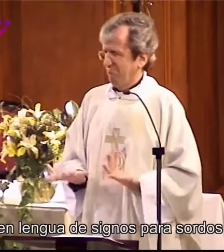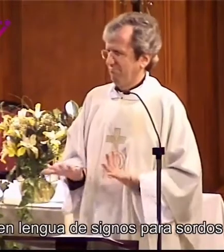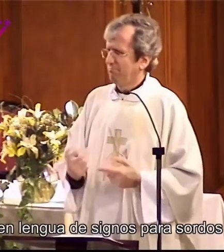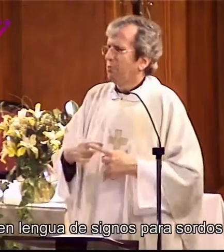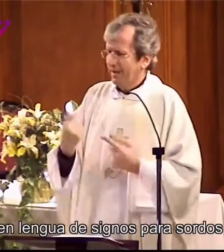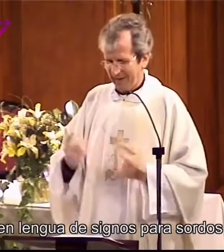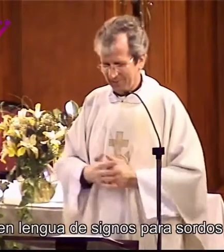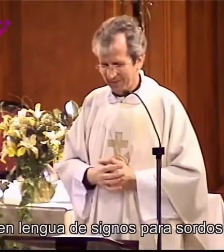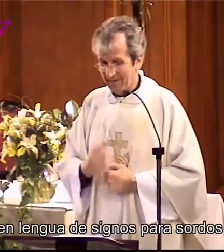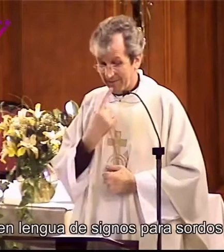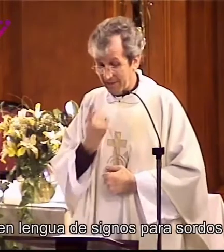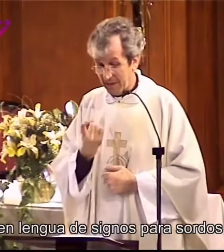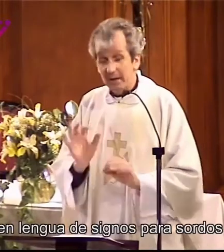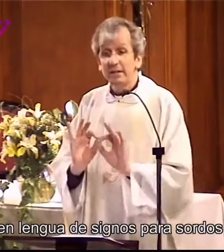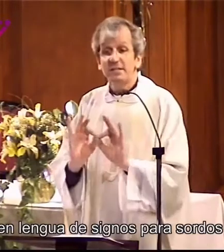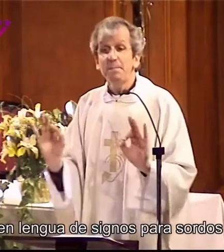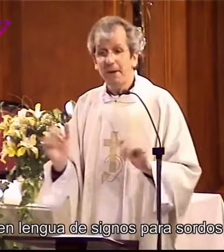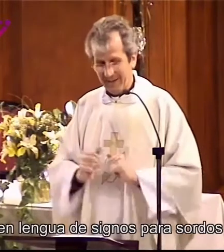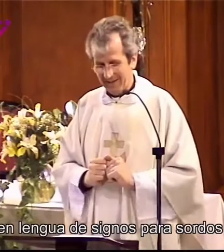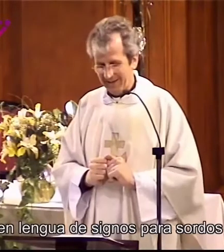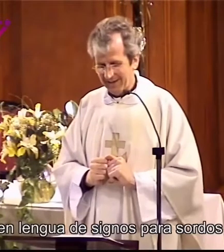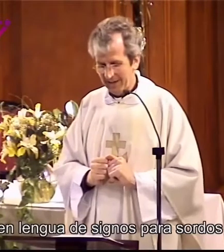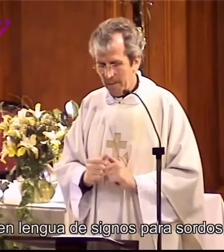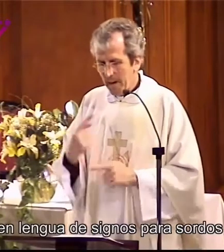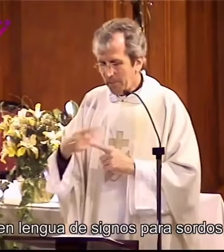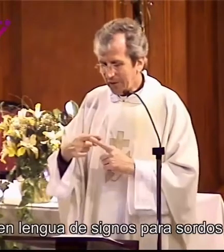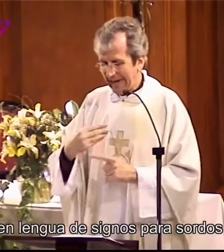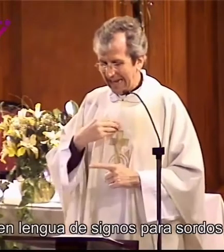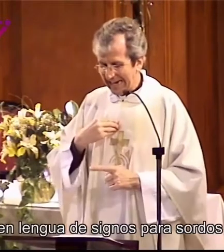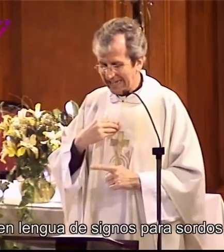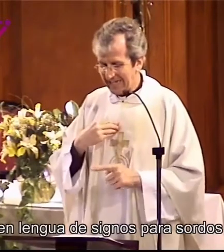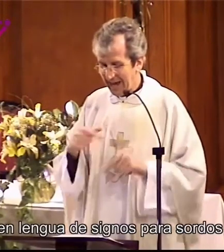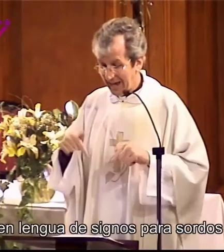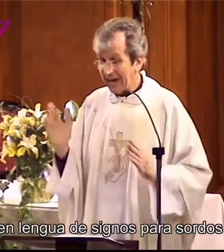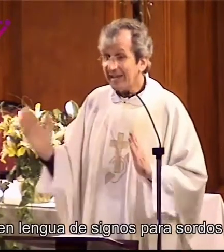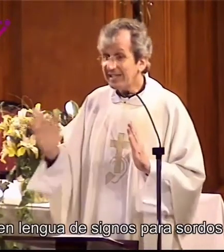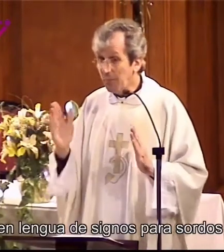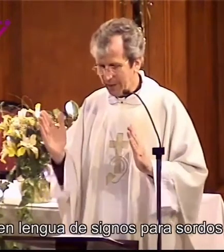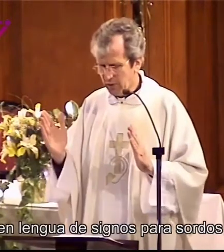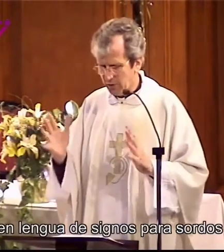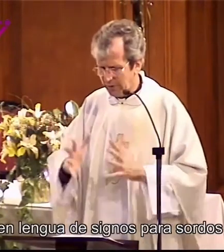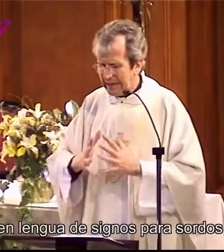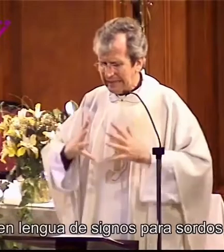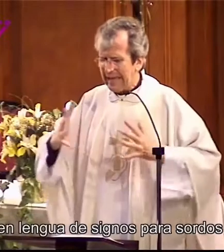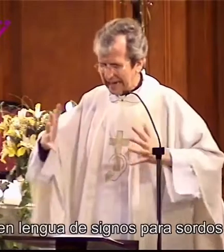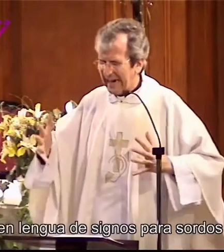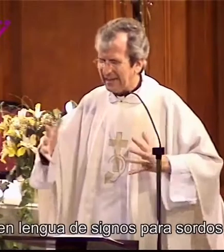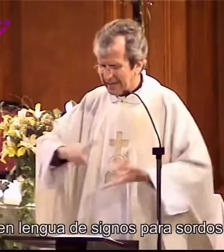¿Por qué? Dice, simplemente, porque la Iglesia en este momento de grandes